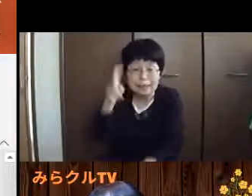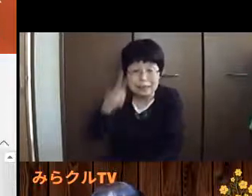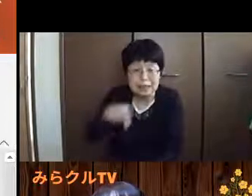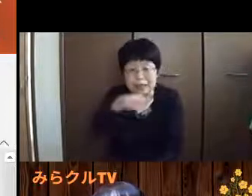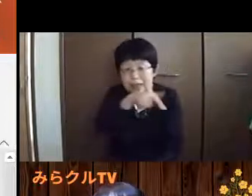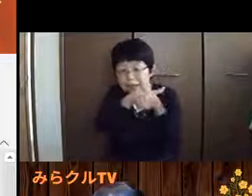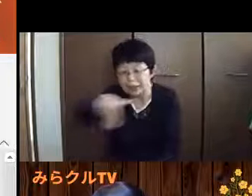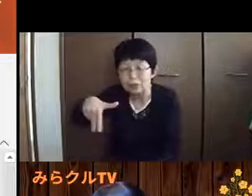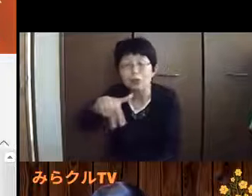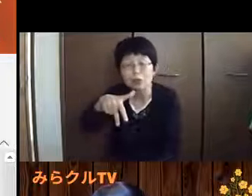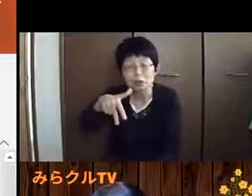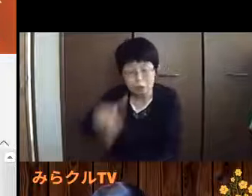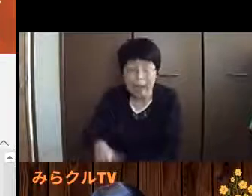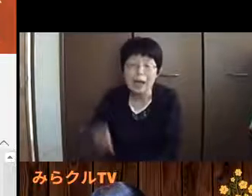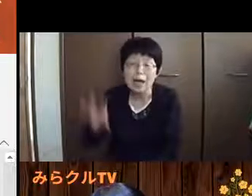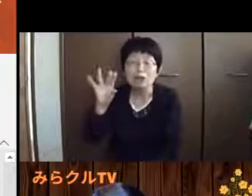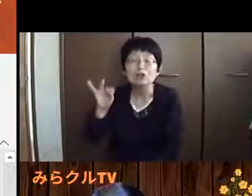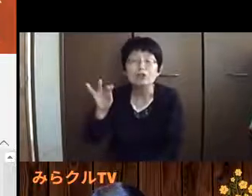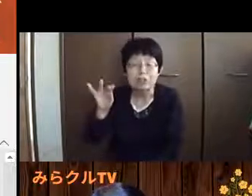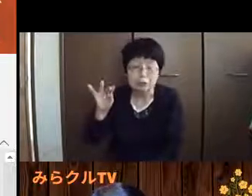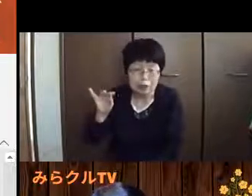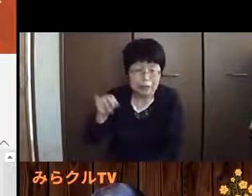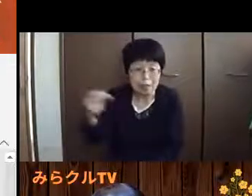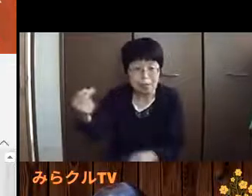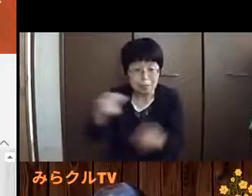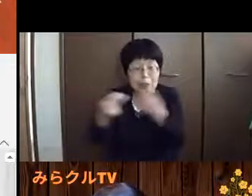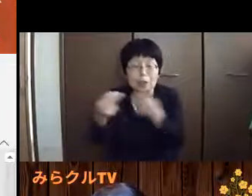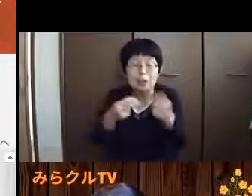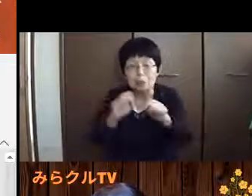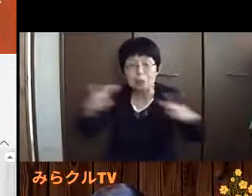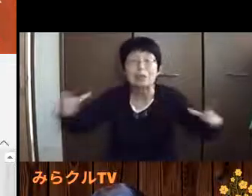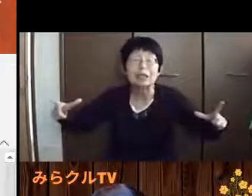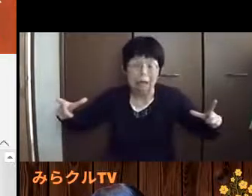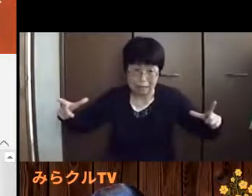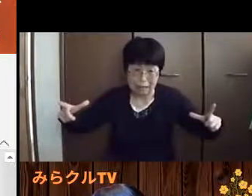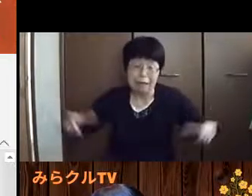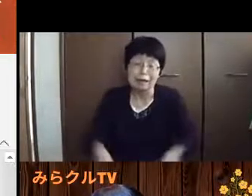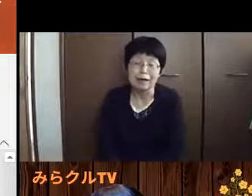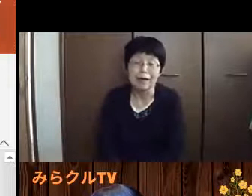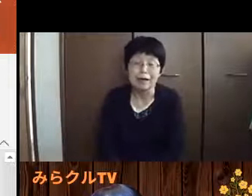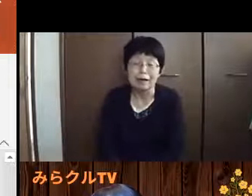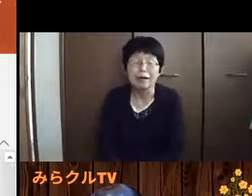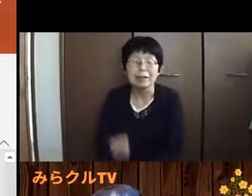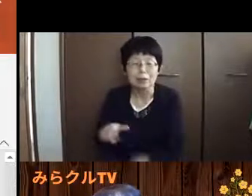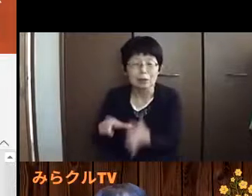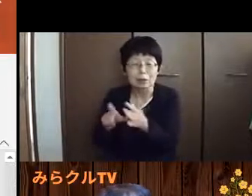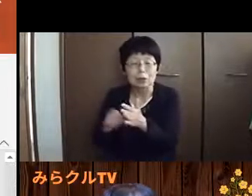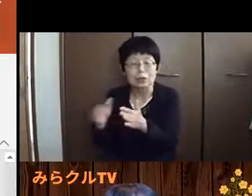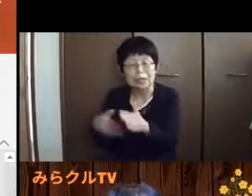ターで見てくださる方が増えたっていうことで、で、うん、この頃からよく書くようになったっていう